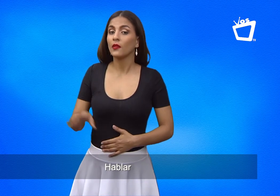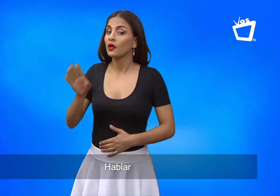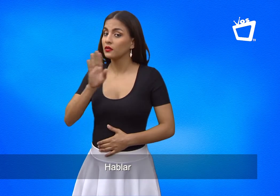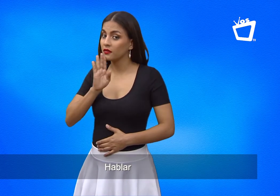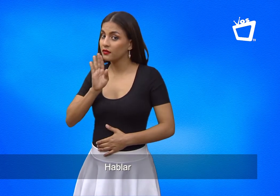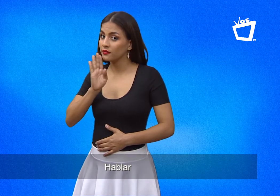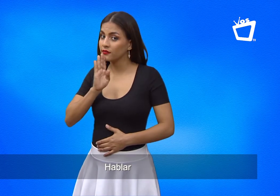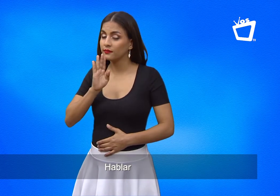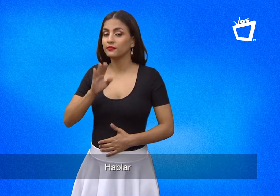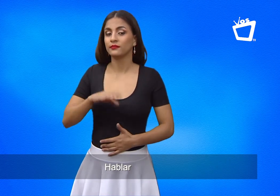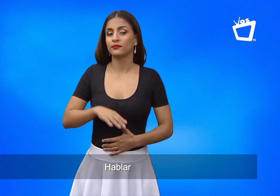Hablar.